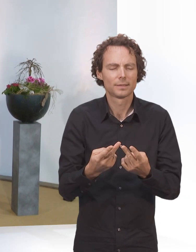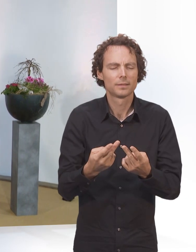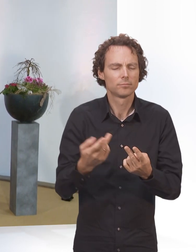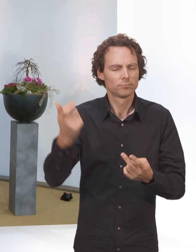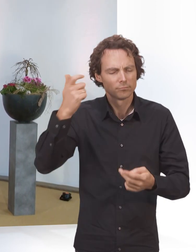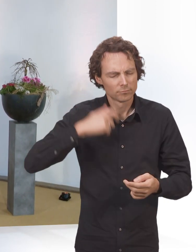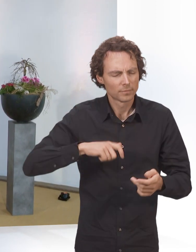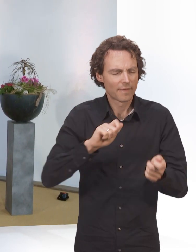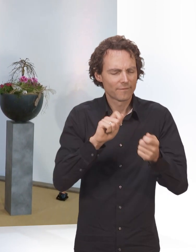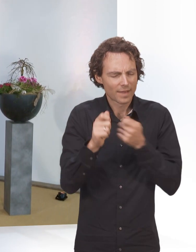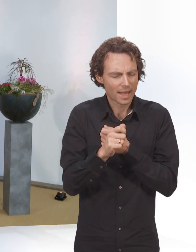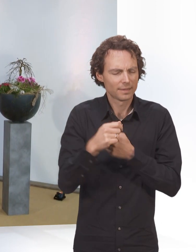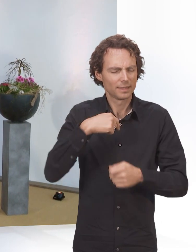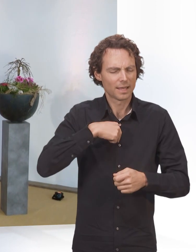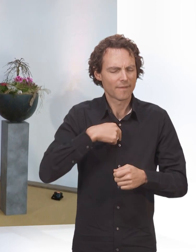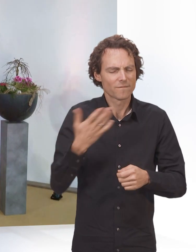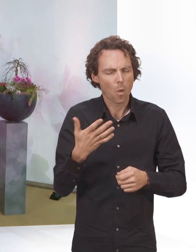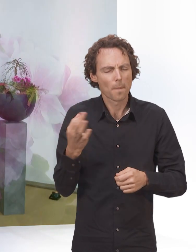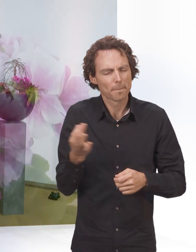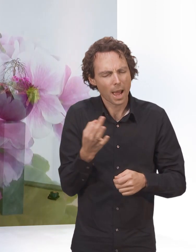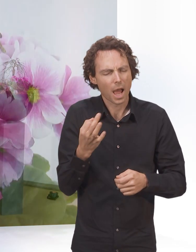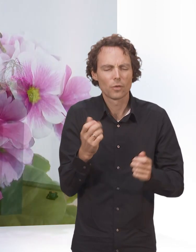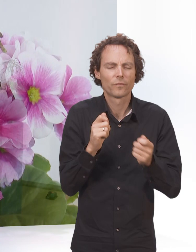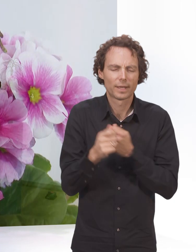und verändere da, wo es nötig ist.